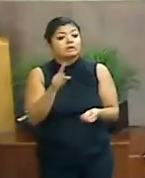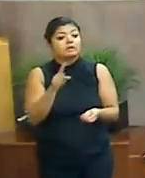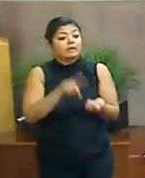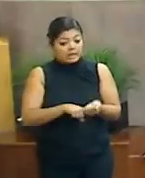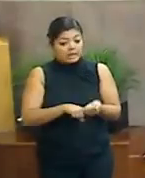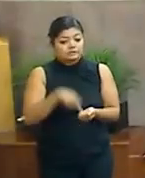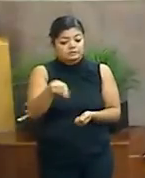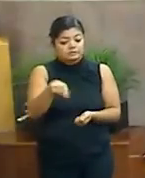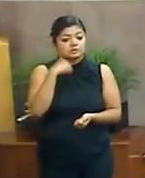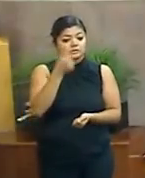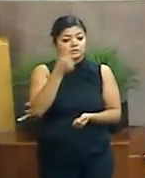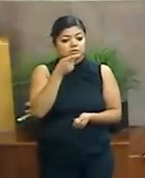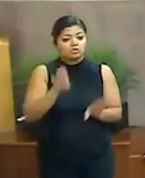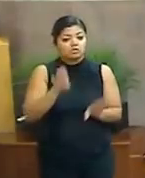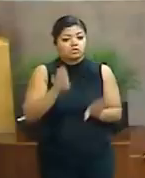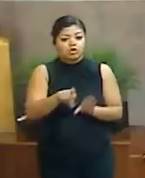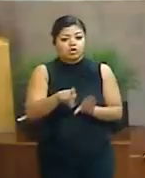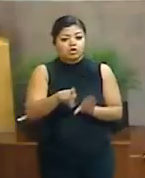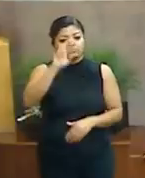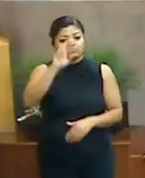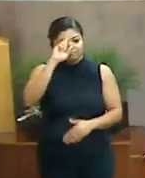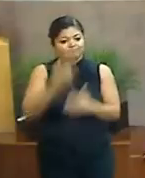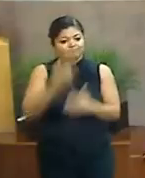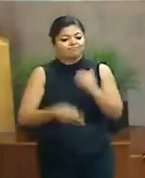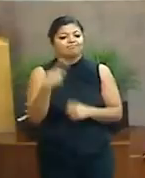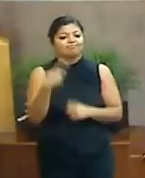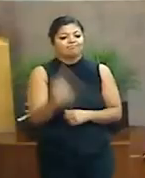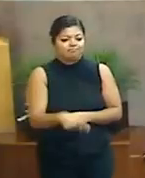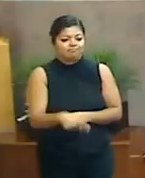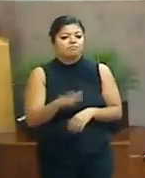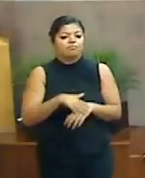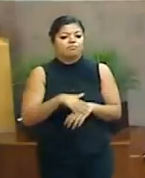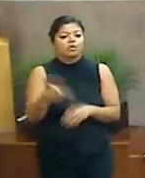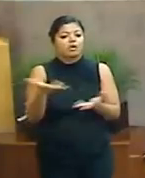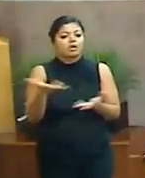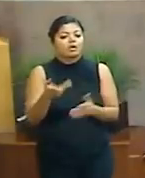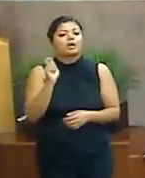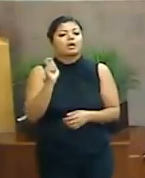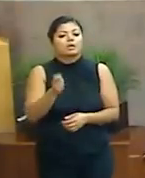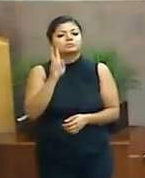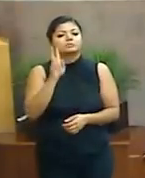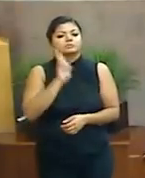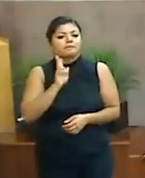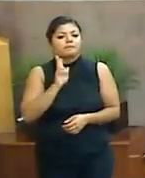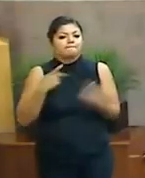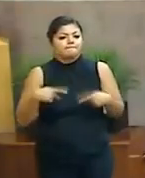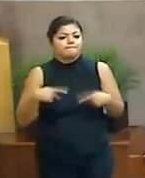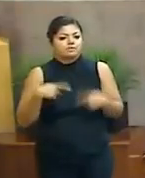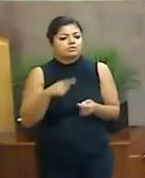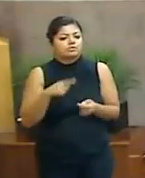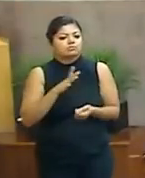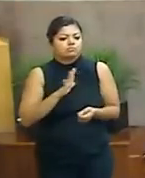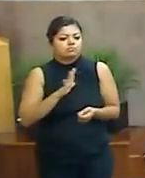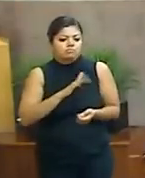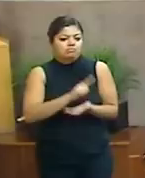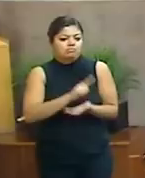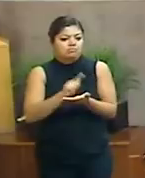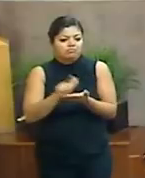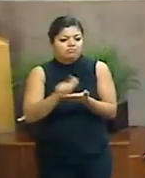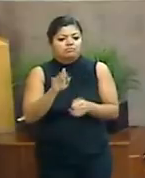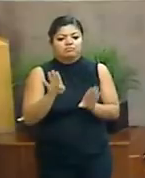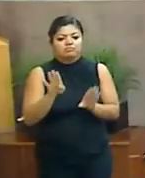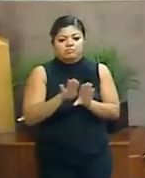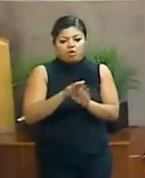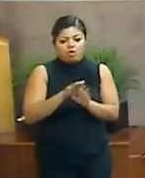el hecho se trata de un acto administrativo cuya realización fue obligatoria para la autoridad competente así como que el acto que se pretende someter